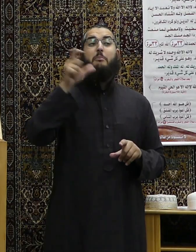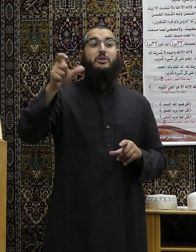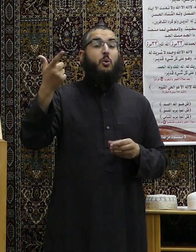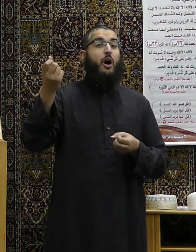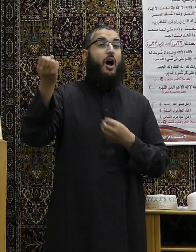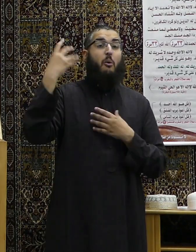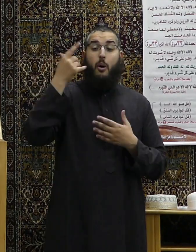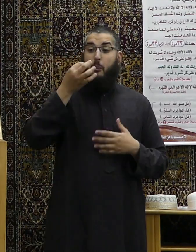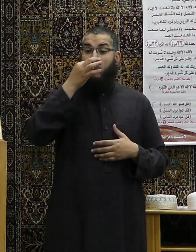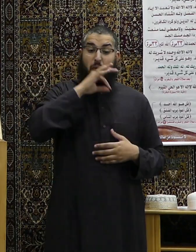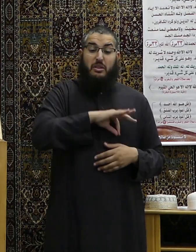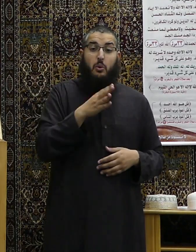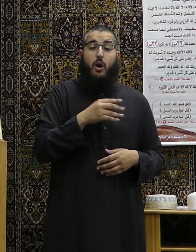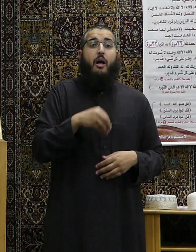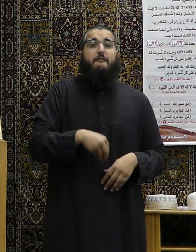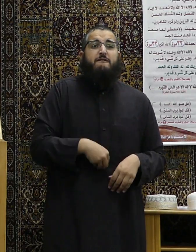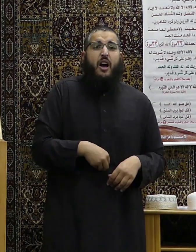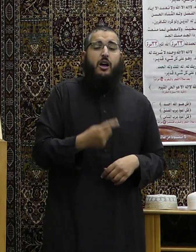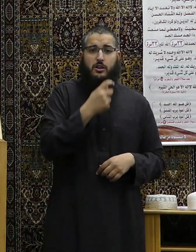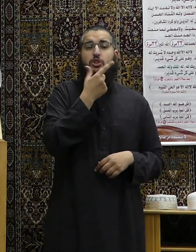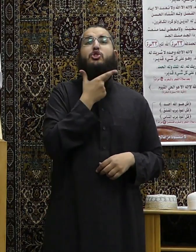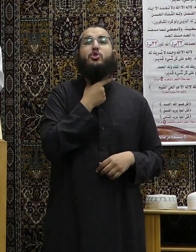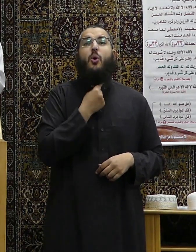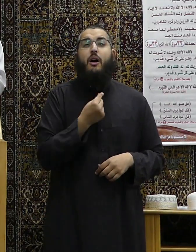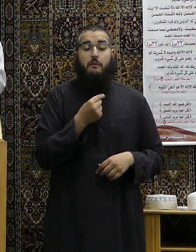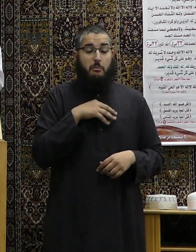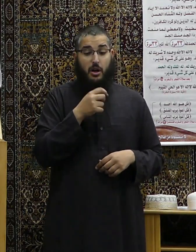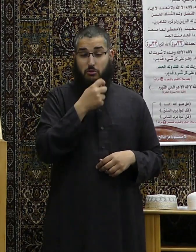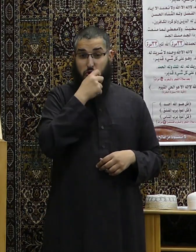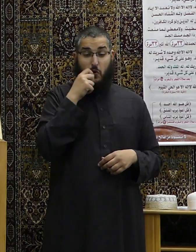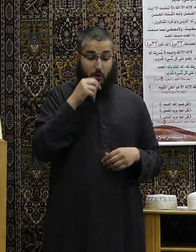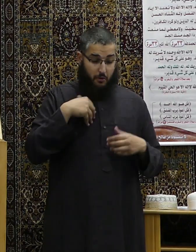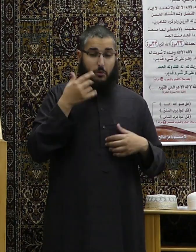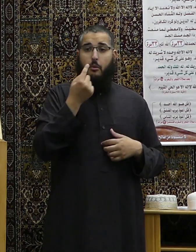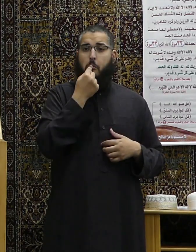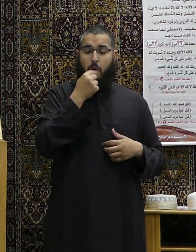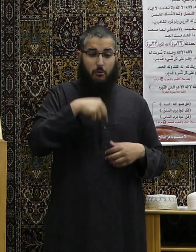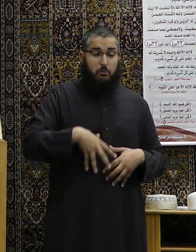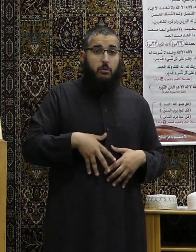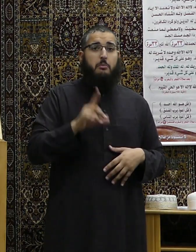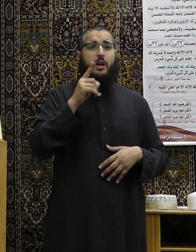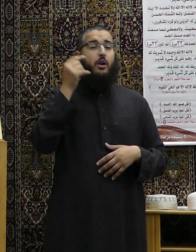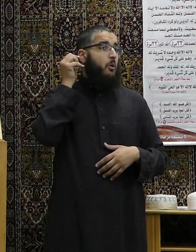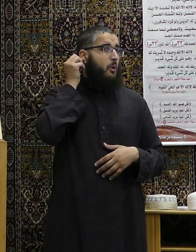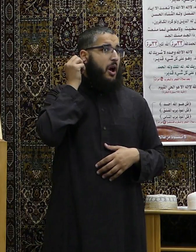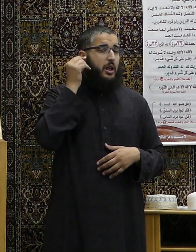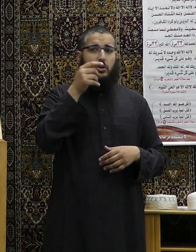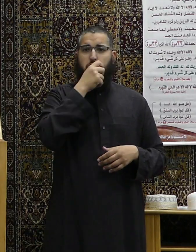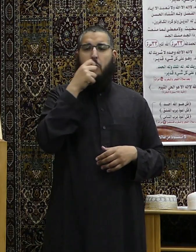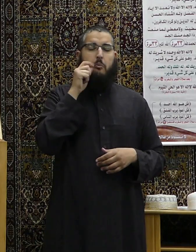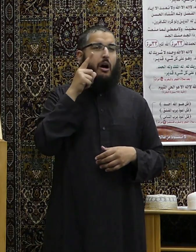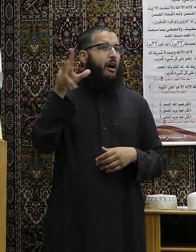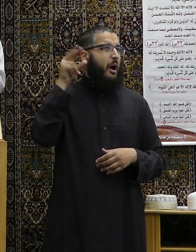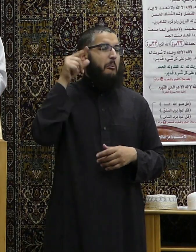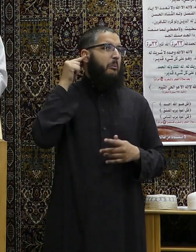récompense, ils n'en ont pas. Pourquoi? Parce qu'ils jeûnent avec le ventre, mais leurs yeux ne jeûnent pas du haram. Leurs oreilles ne jeûnent pas de ce